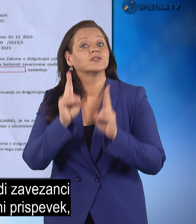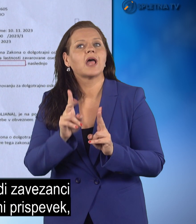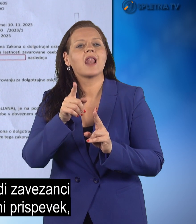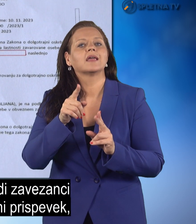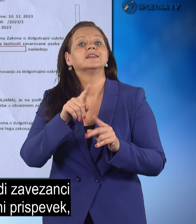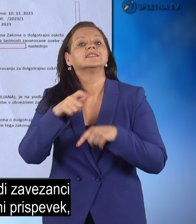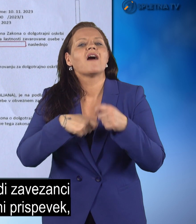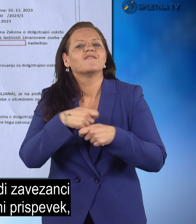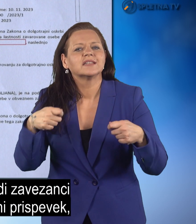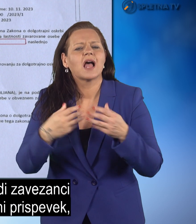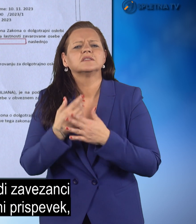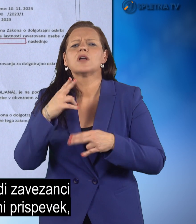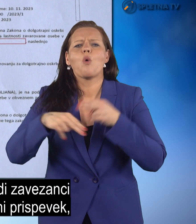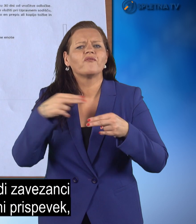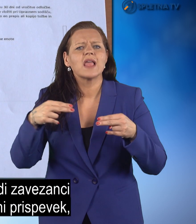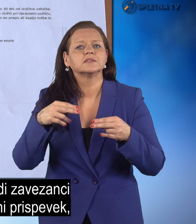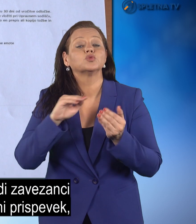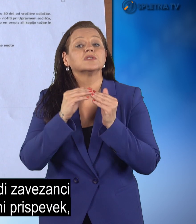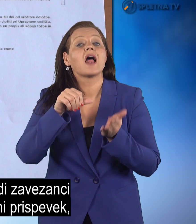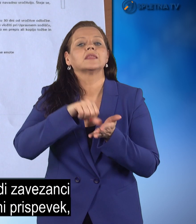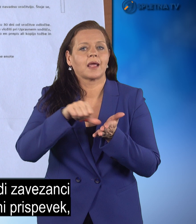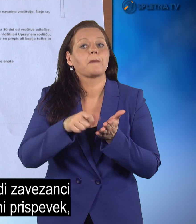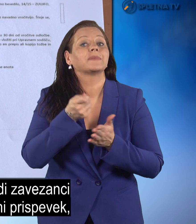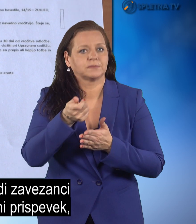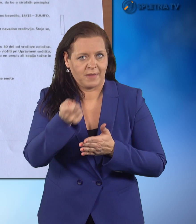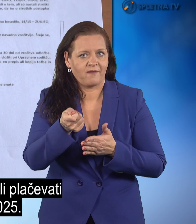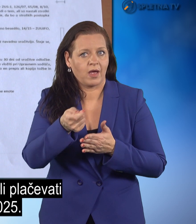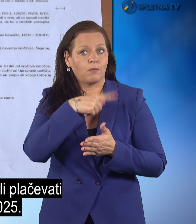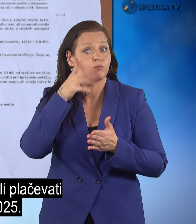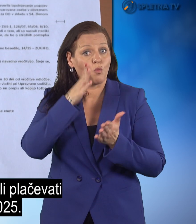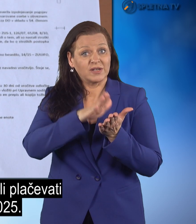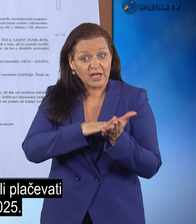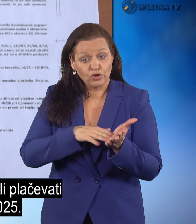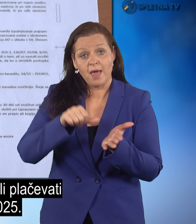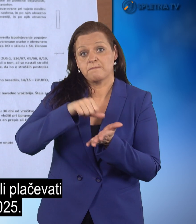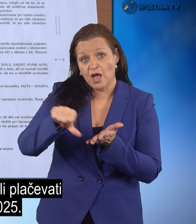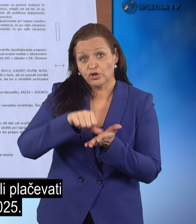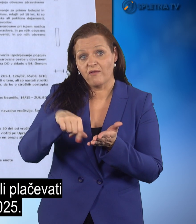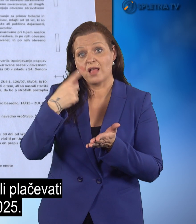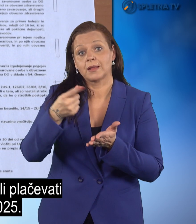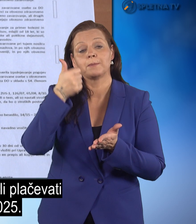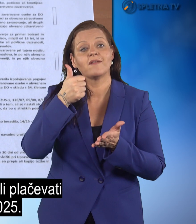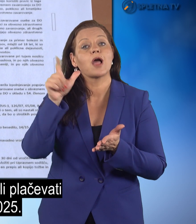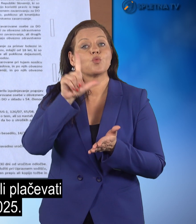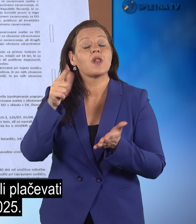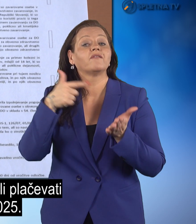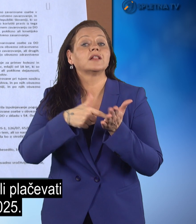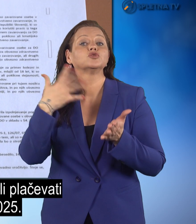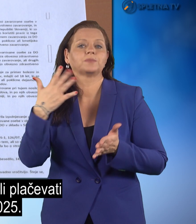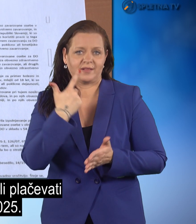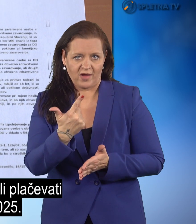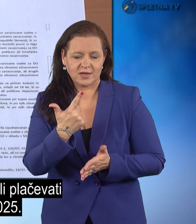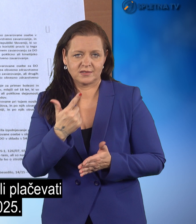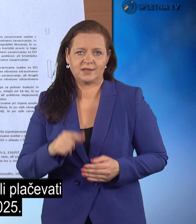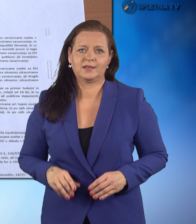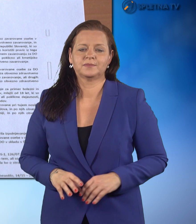Postali pa smo tudi zavezanci za obvezni socialni prispevek, ki ga bomo začeli plačevati 1. julija